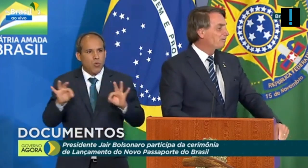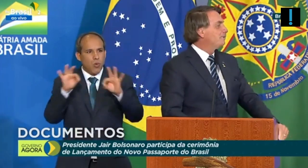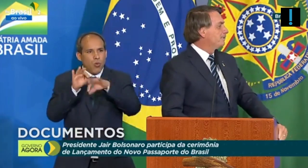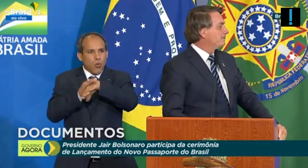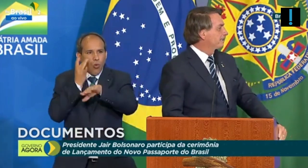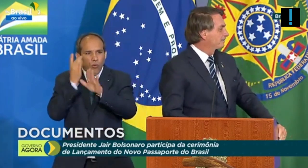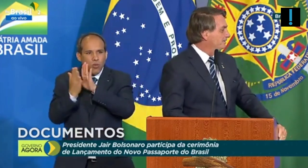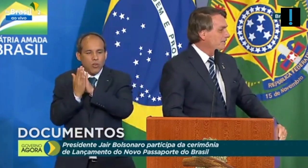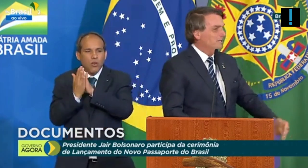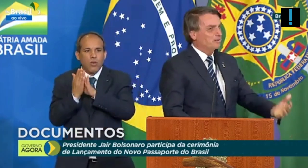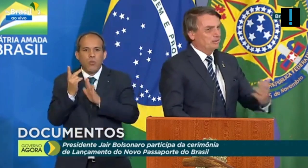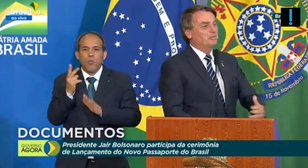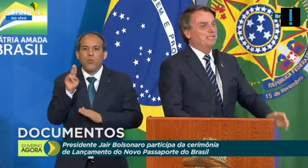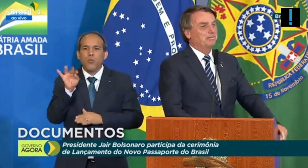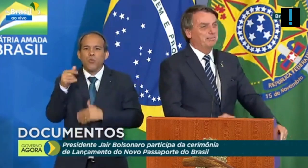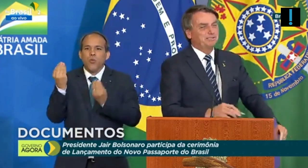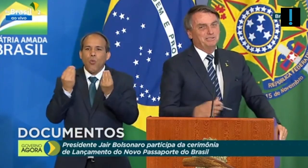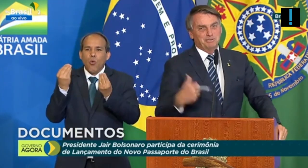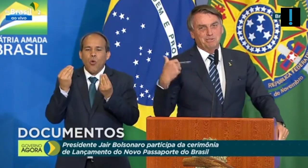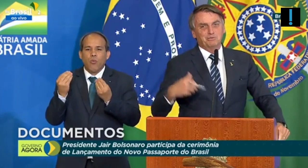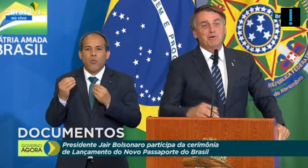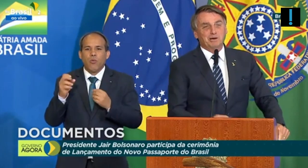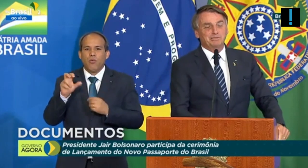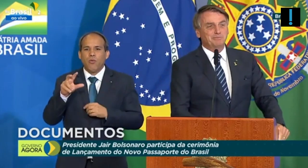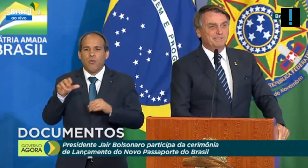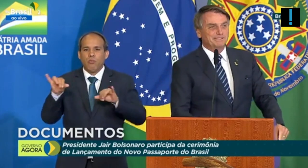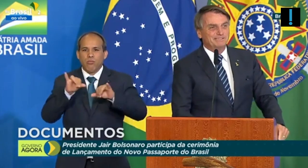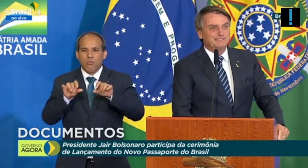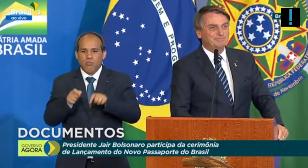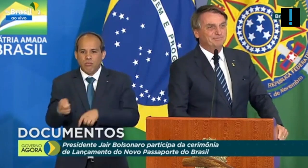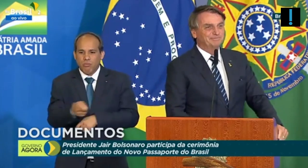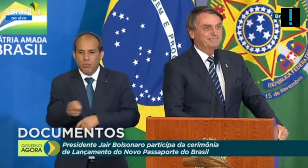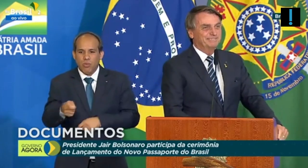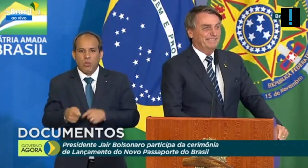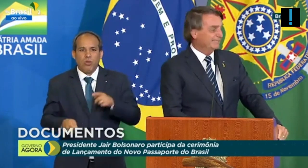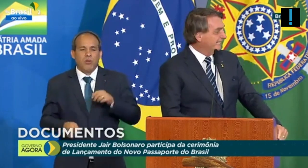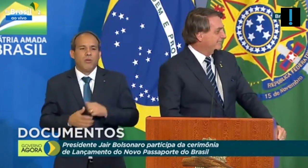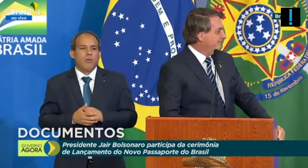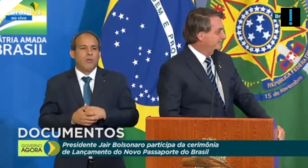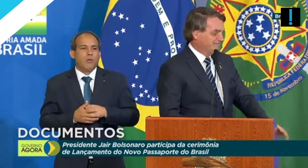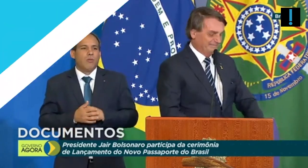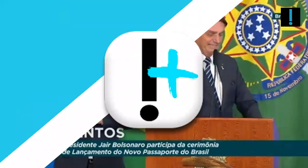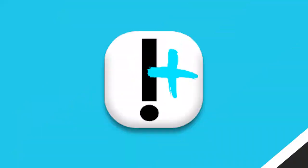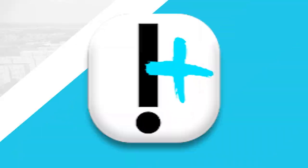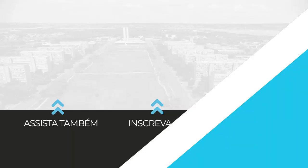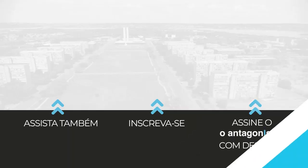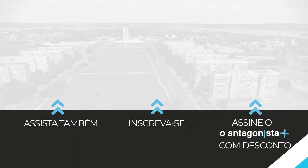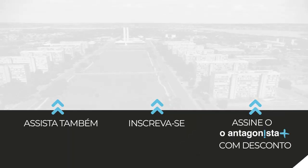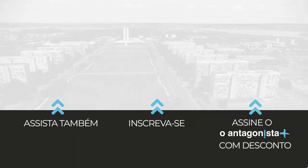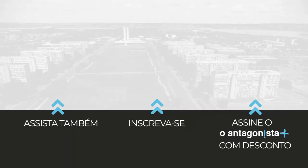Putin sobre fertilizante. O JB brasileiro mandou há 4 meses atrás.